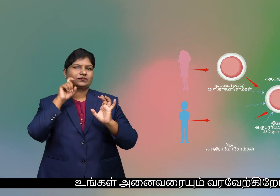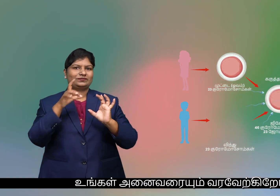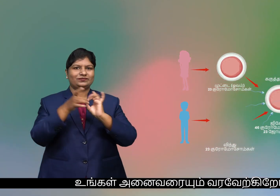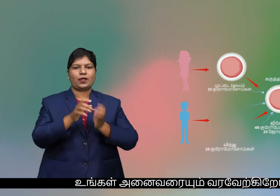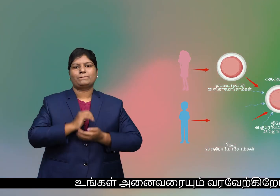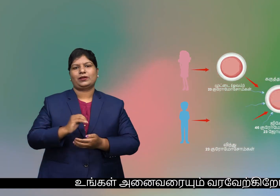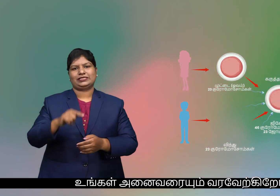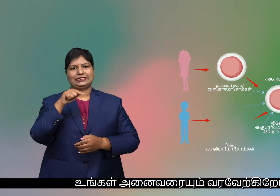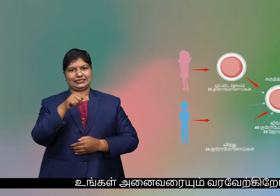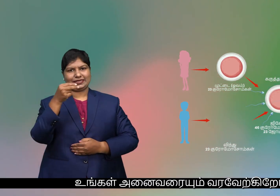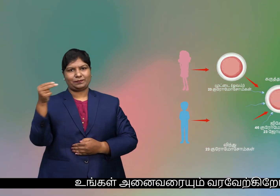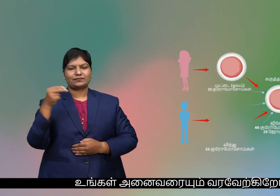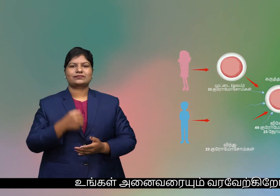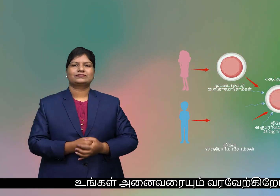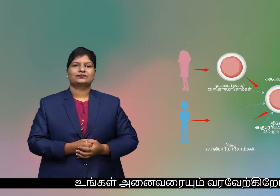வரவேற்கிறோம்.